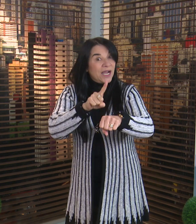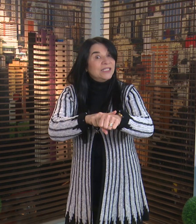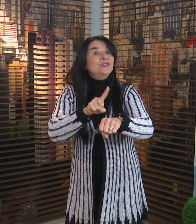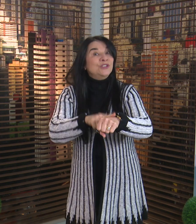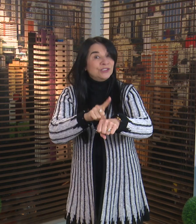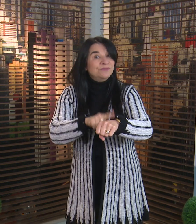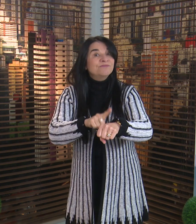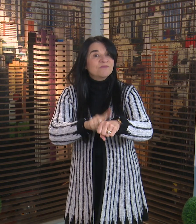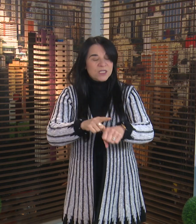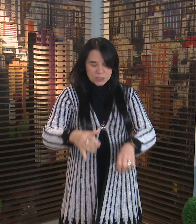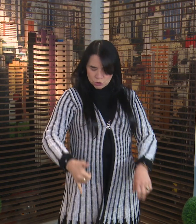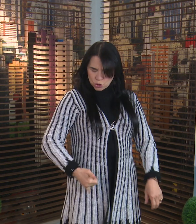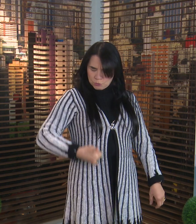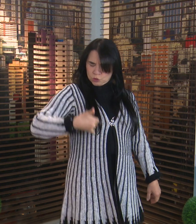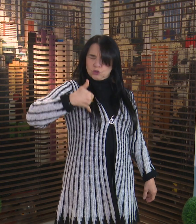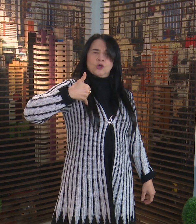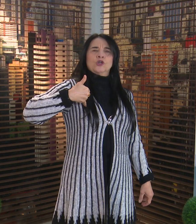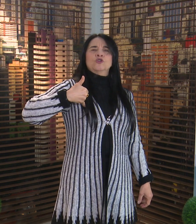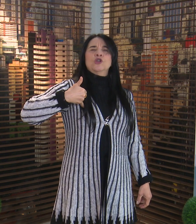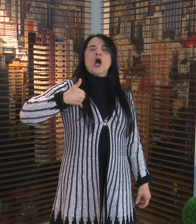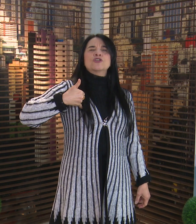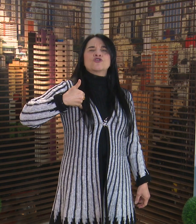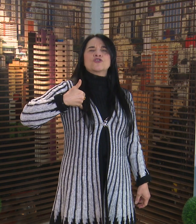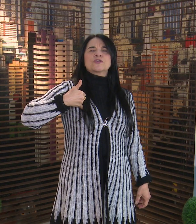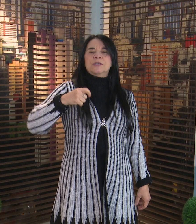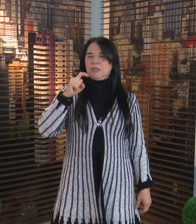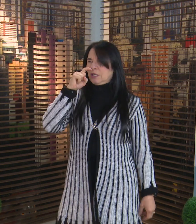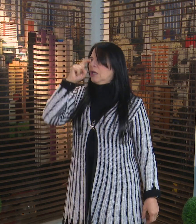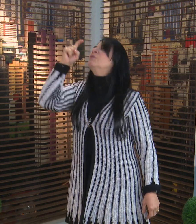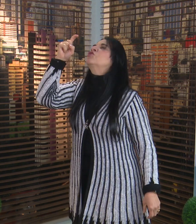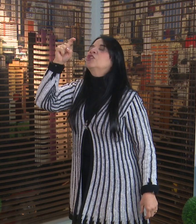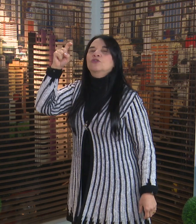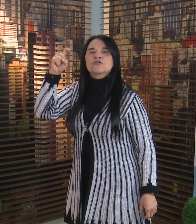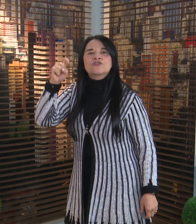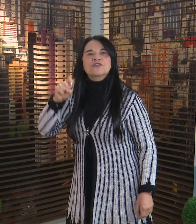quando somos orgulhosos e metidos,